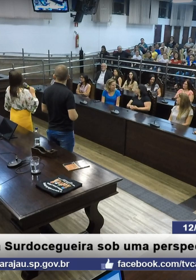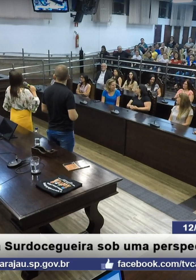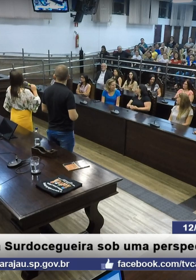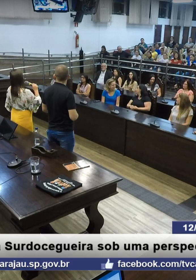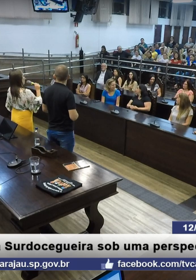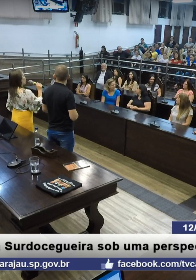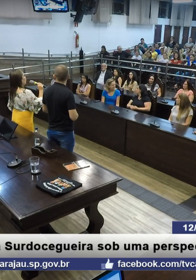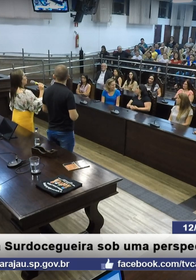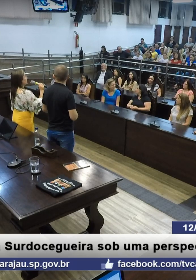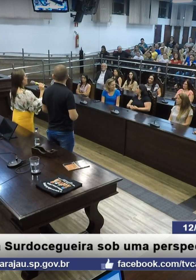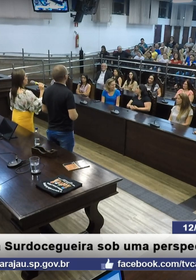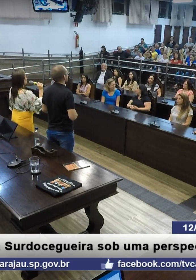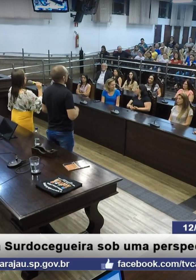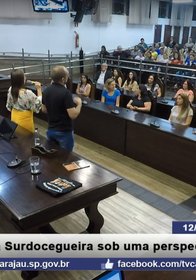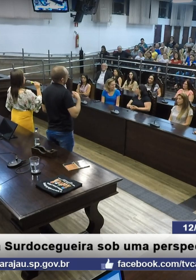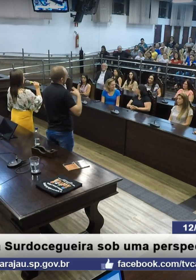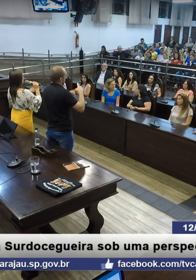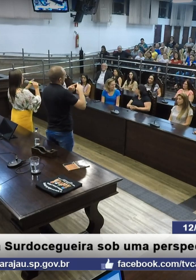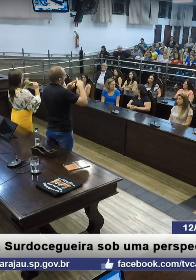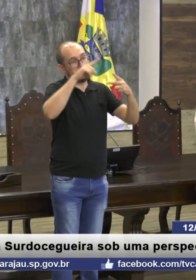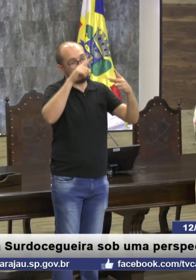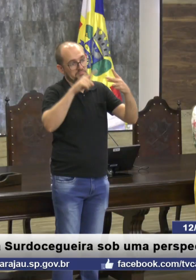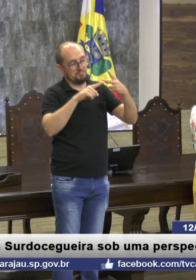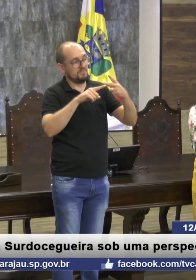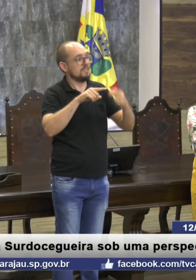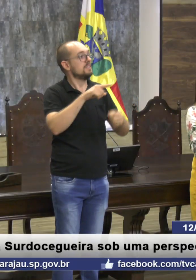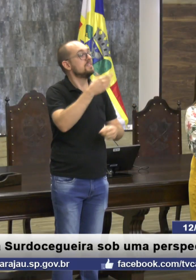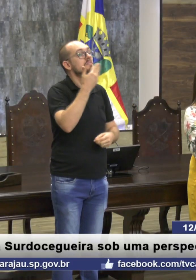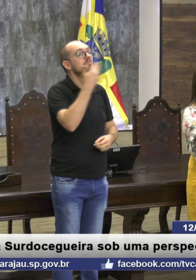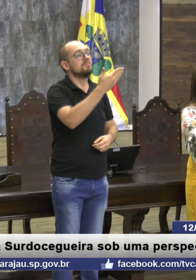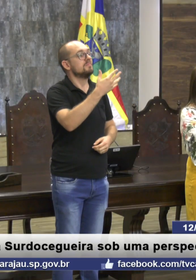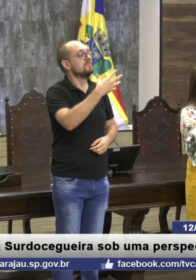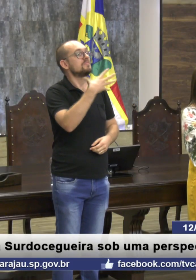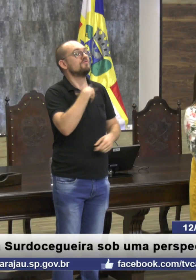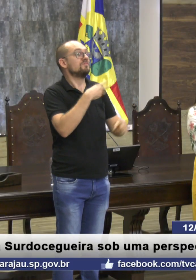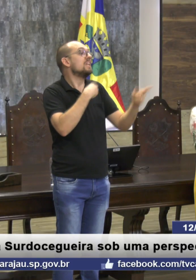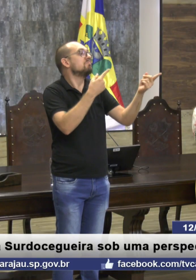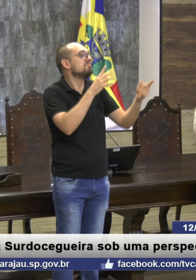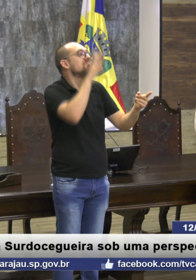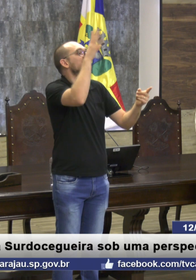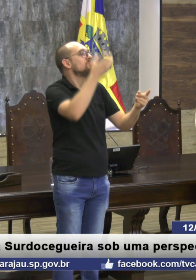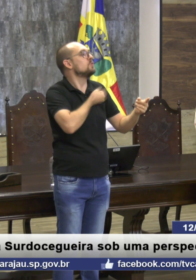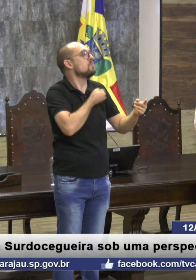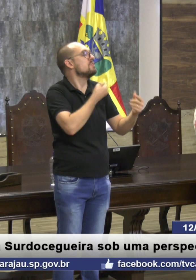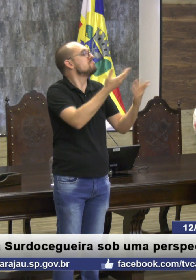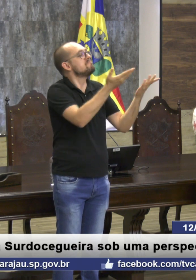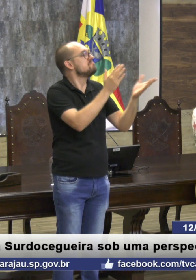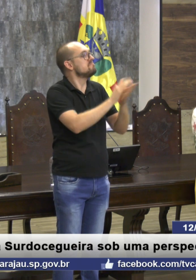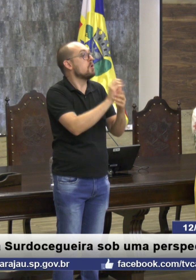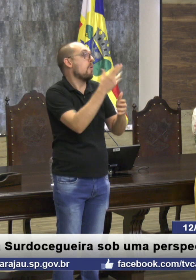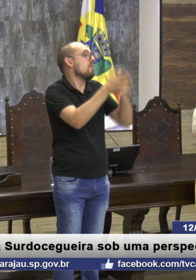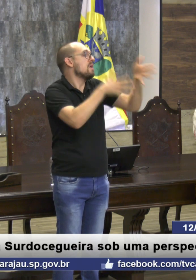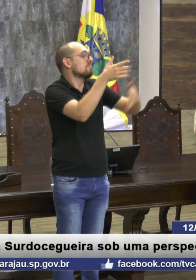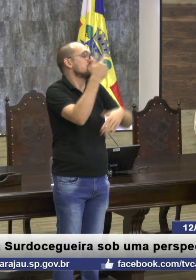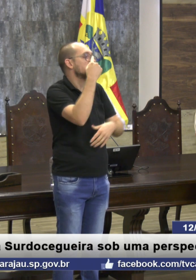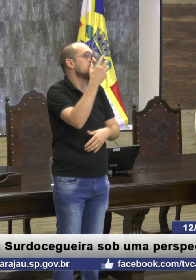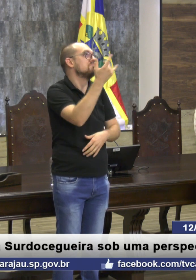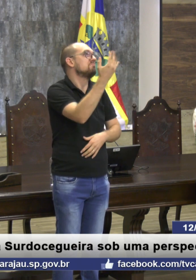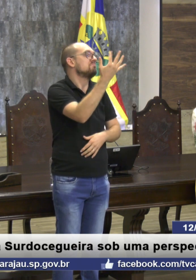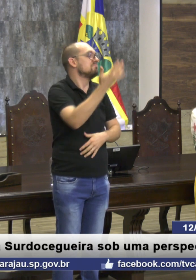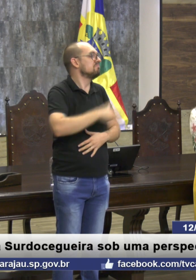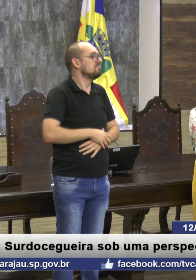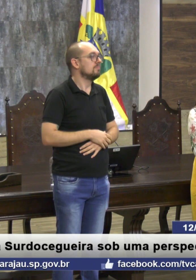Vamos para o segundo agora? O segundo, então, Vitória, faz favor para a mãe, fala um número ou faz em libras aí de